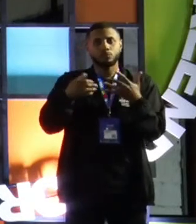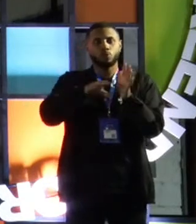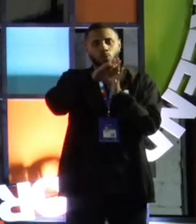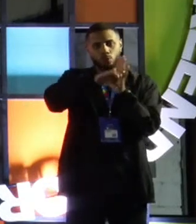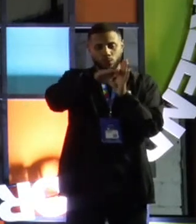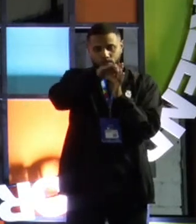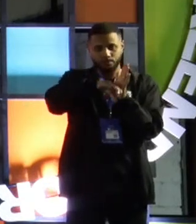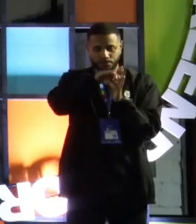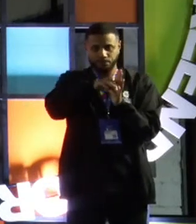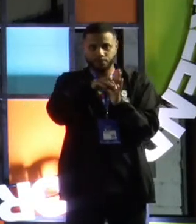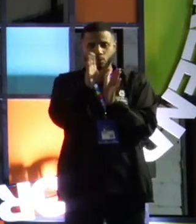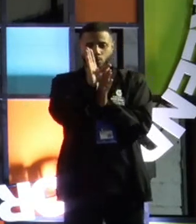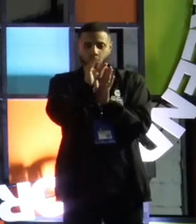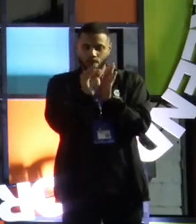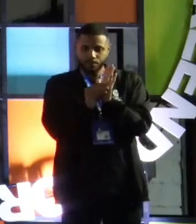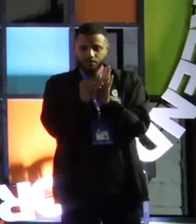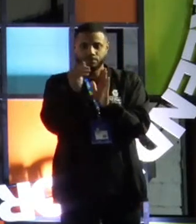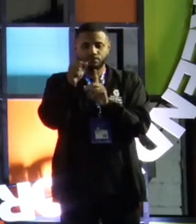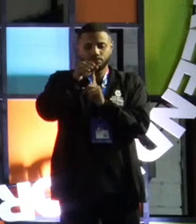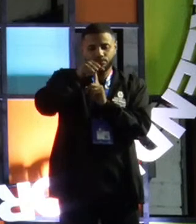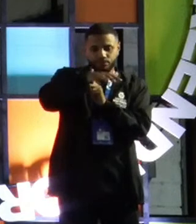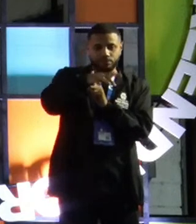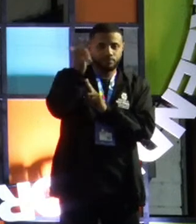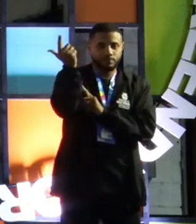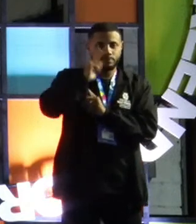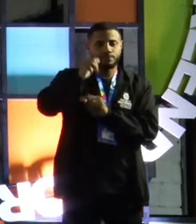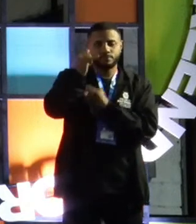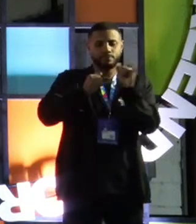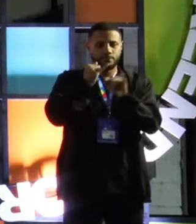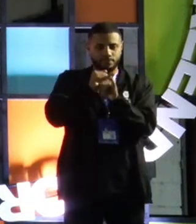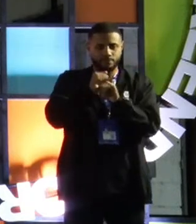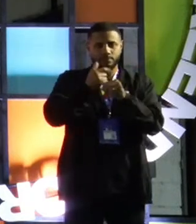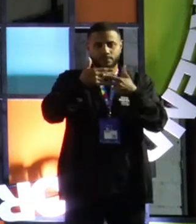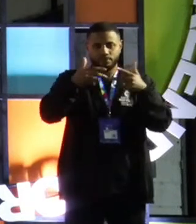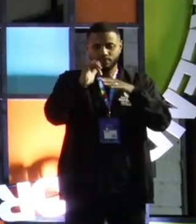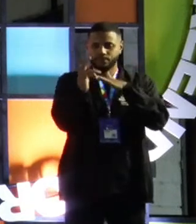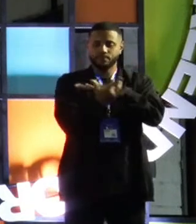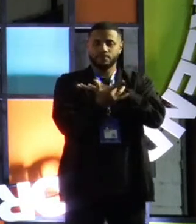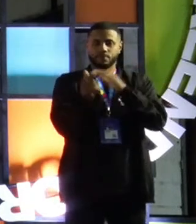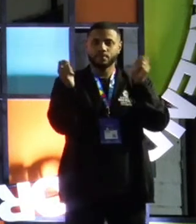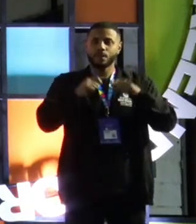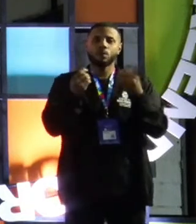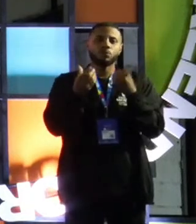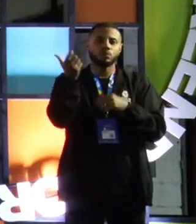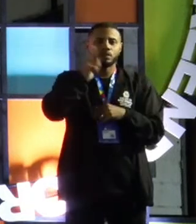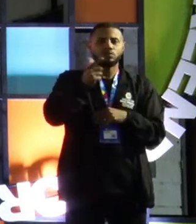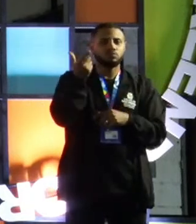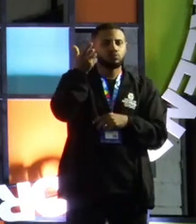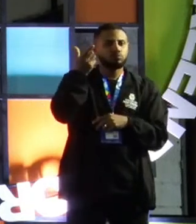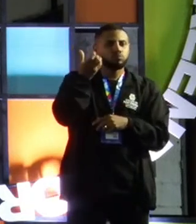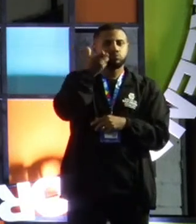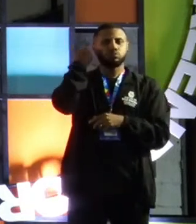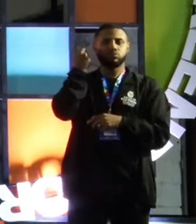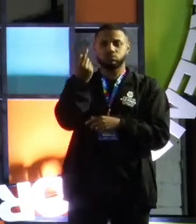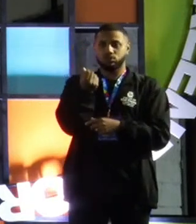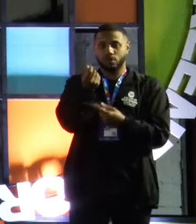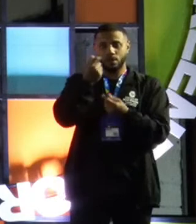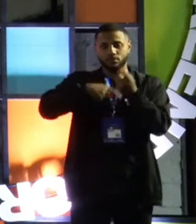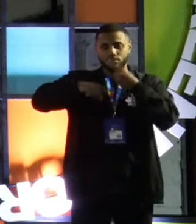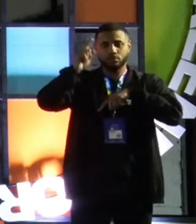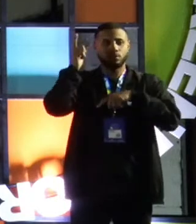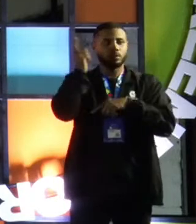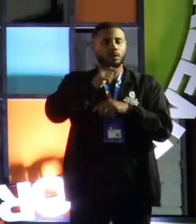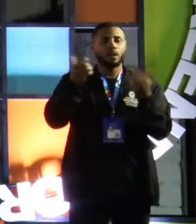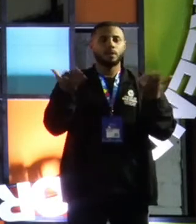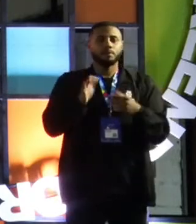conteúdo. Mas antes de começar falando como monetizar na sua carreira de criador de conteúdo, vamos dar um passinho